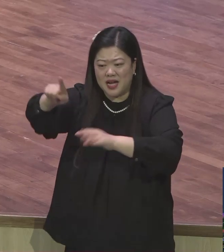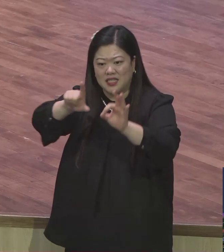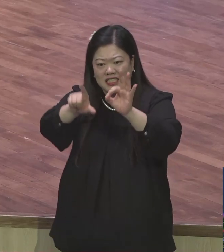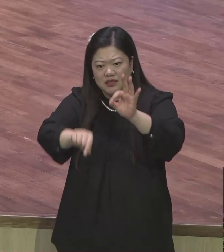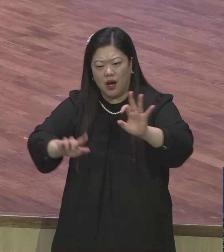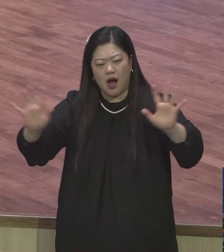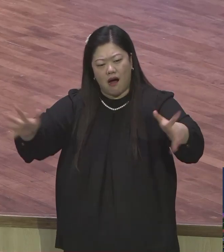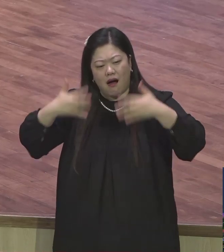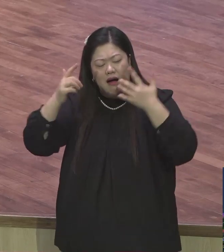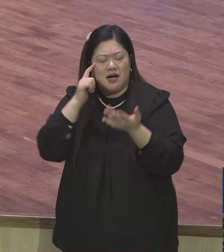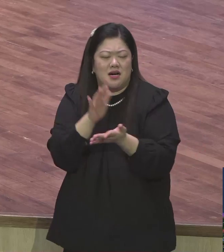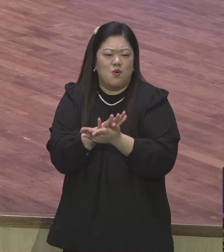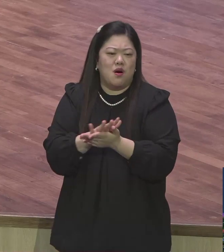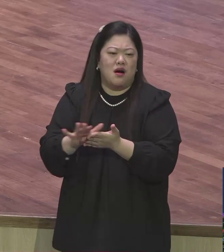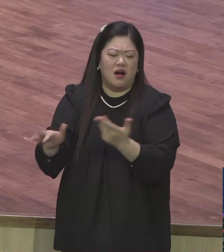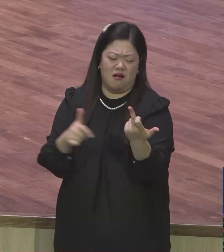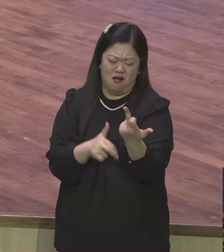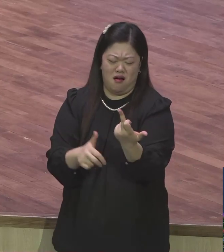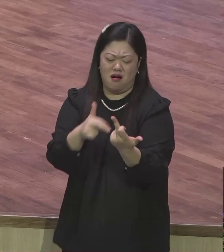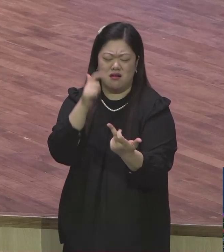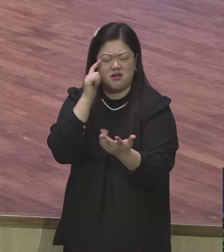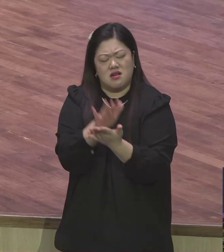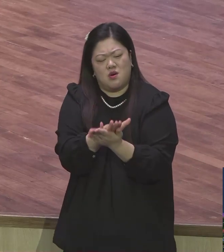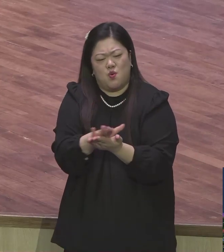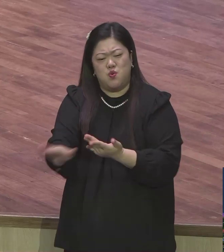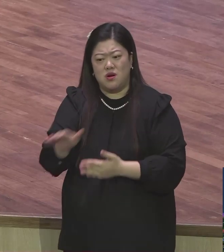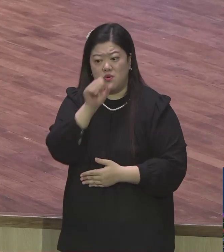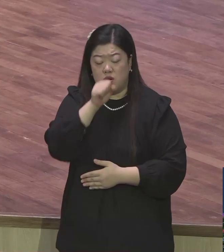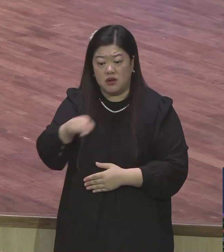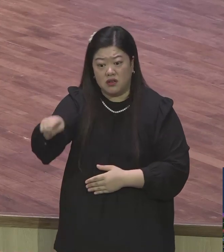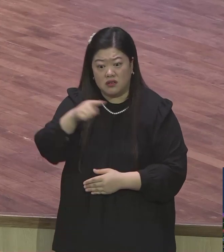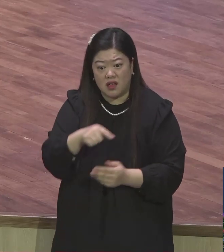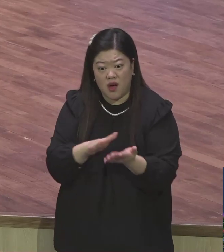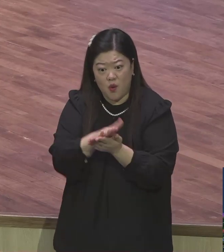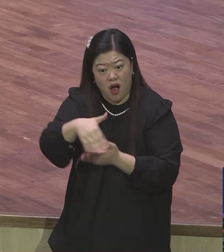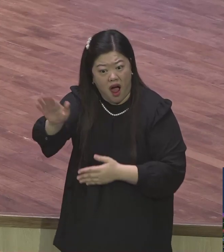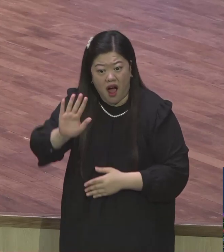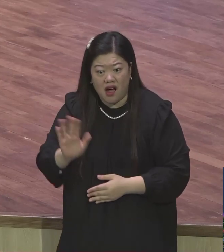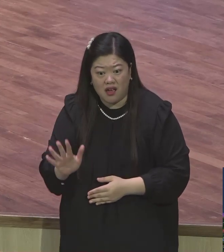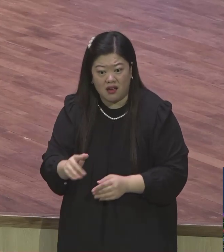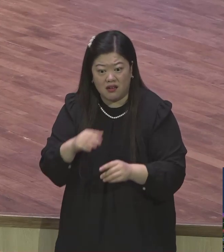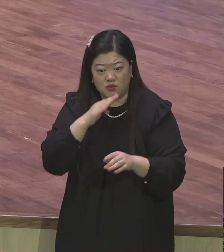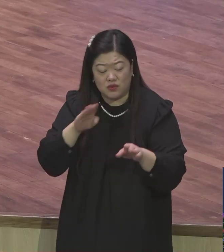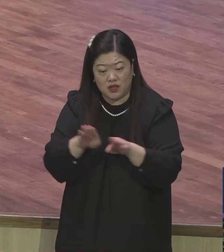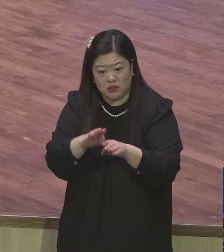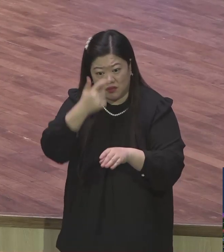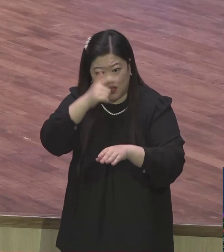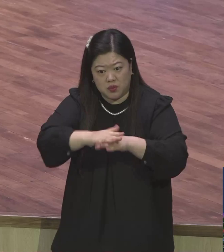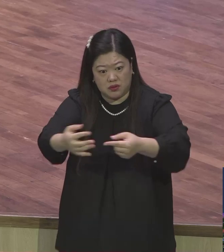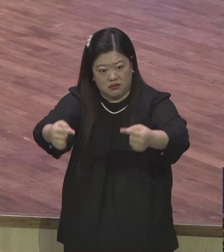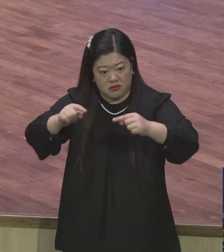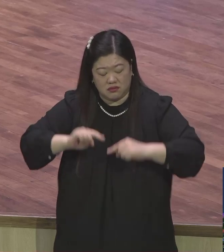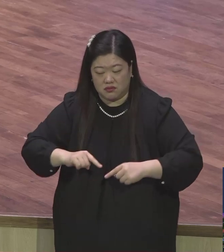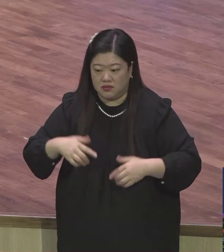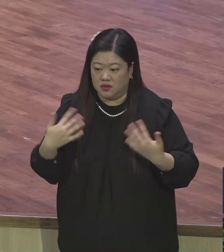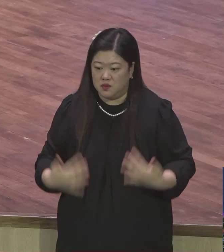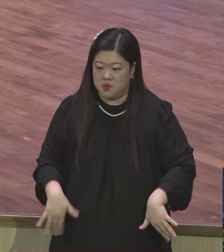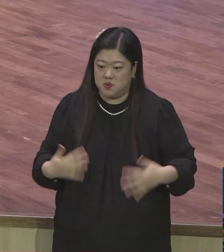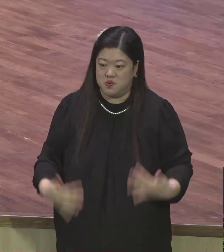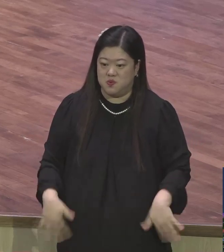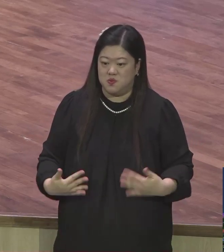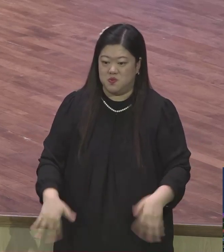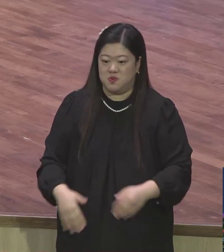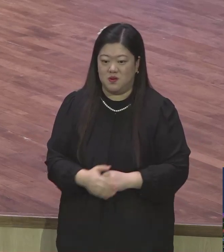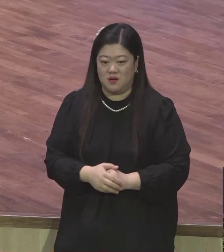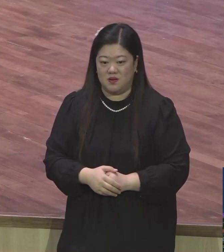지금 엄청난 이런 시절에 지금 딱 꼼짝 말아 딱 예배해야 돼.